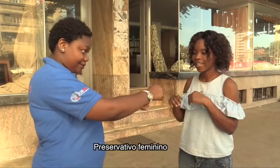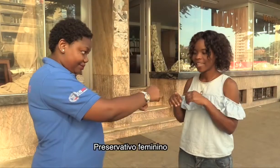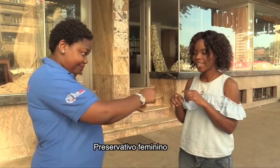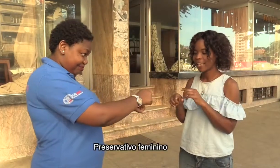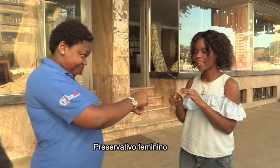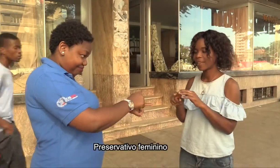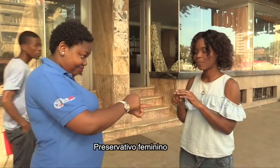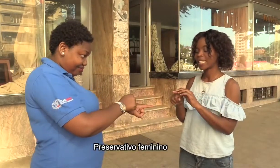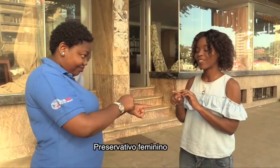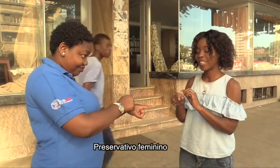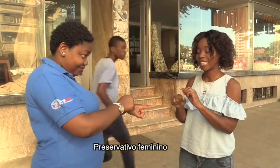preservativo feminino,